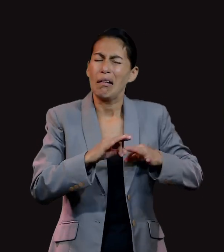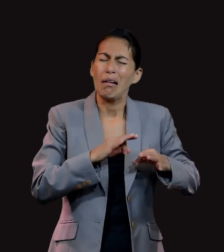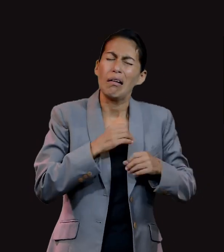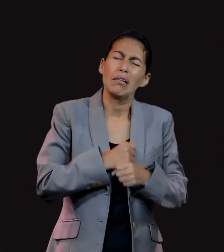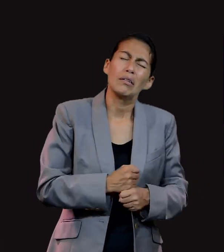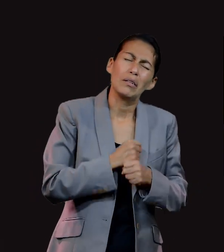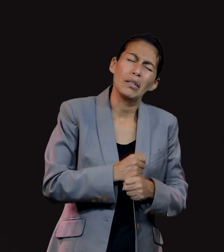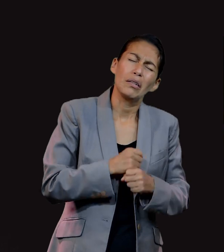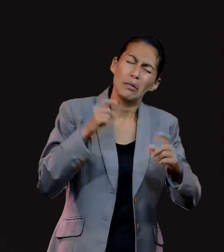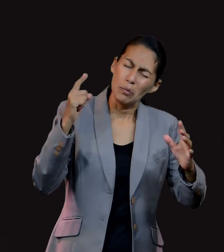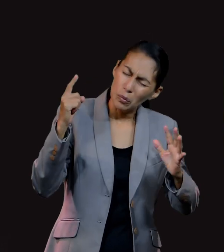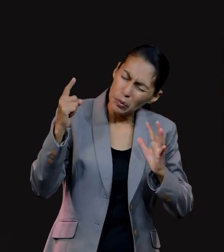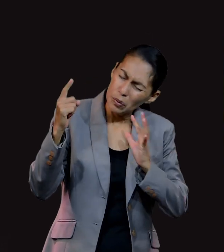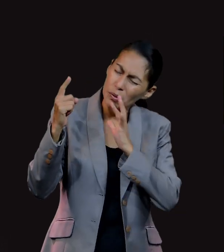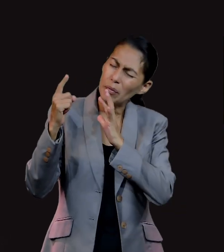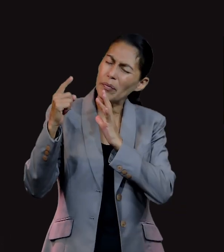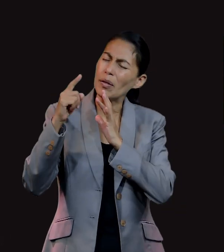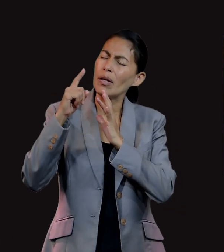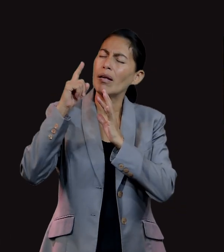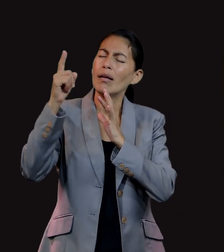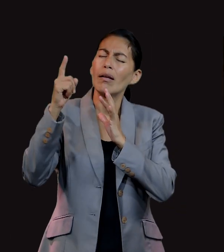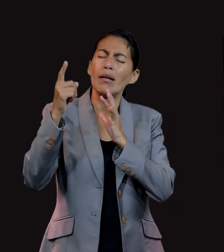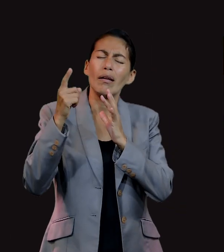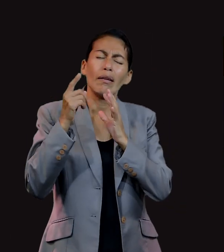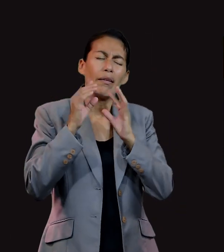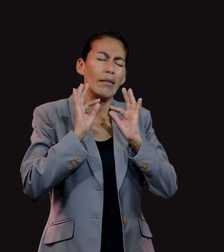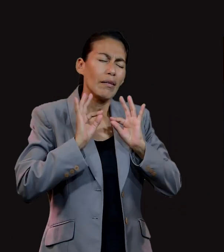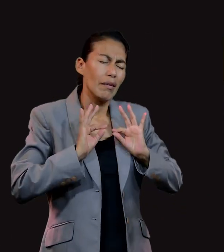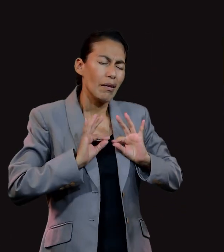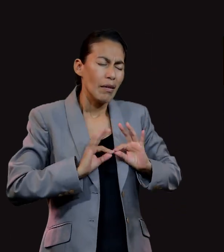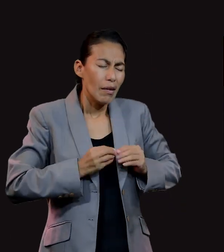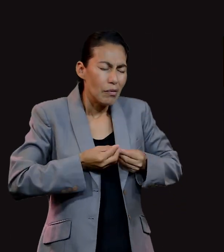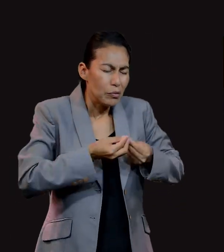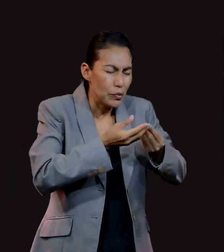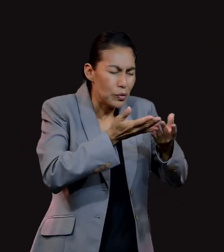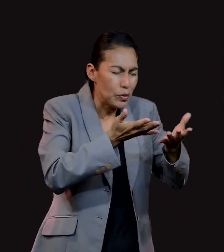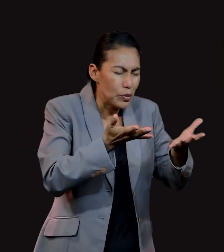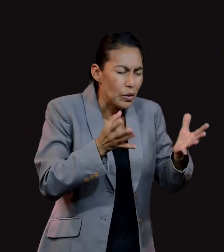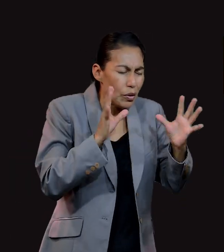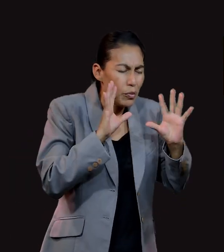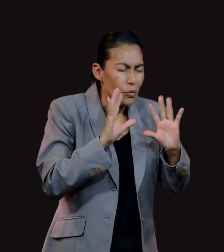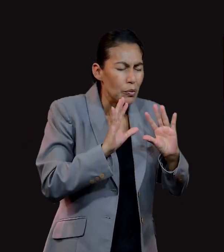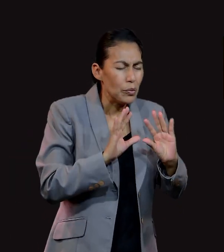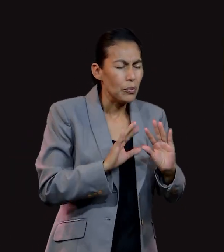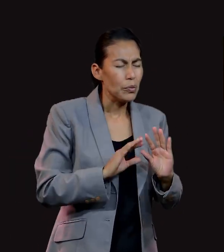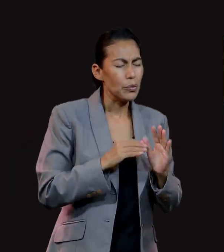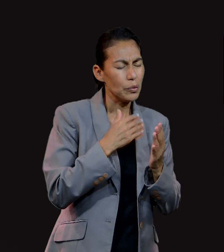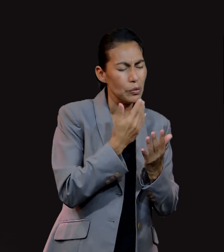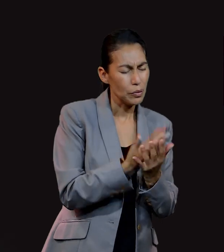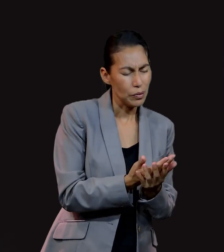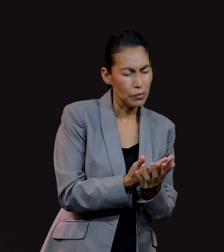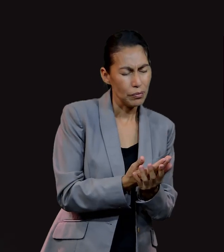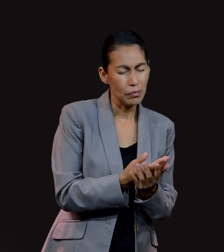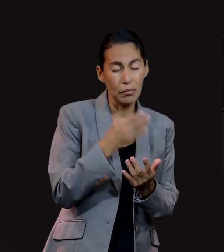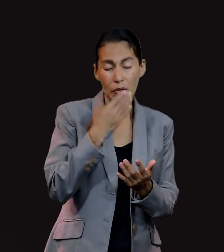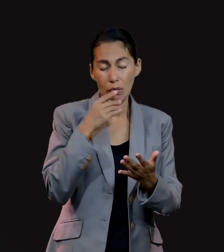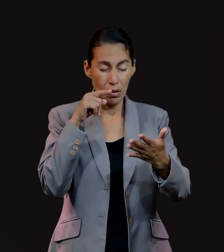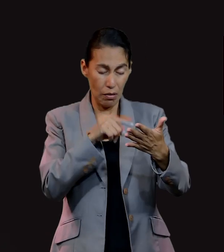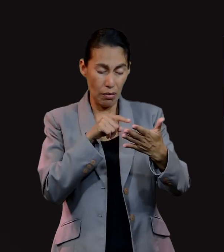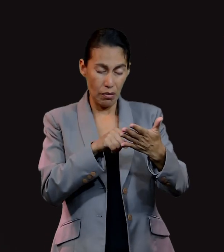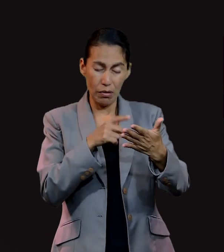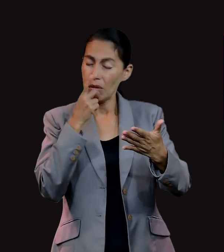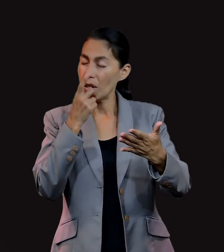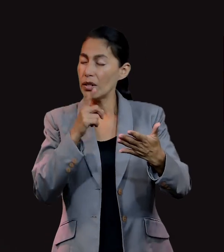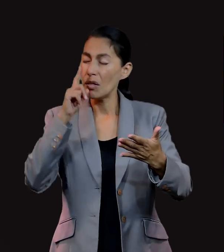haré descansar Señor mi Dios Que en medio de toda esta prueba Como dice tu palabra Que tú das fuerzas al